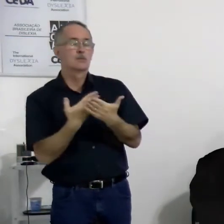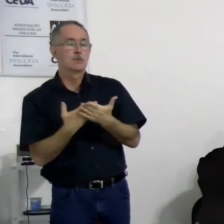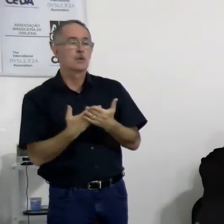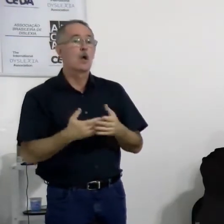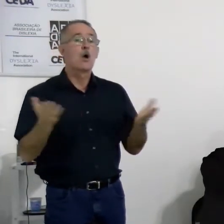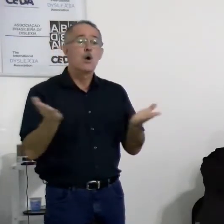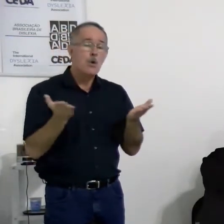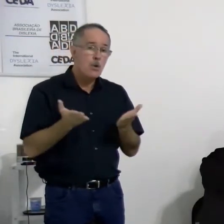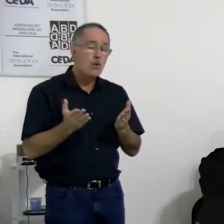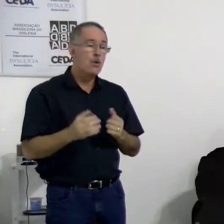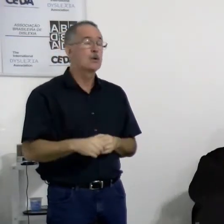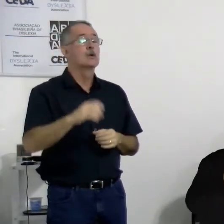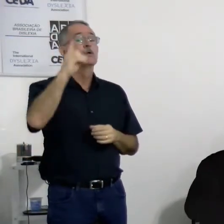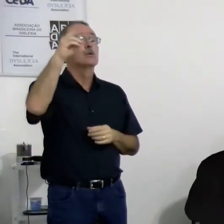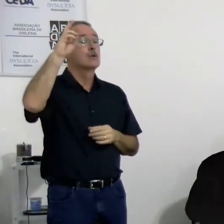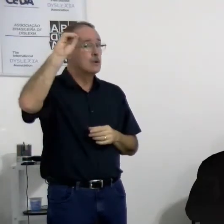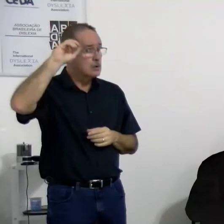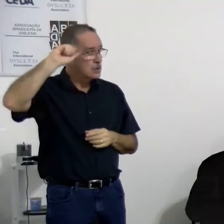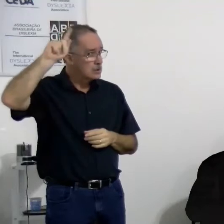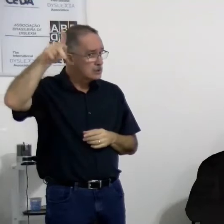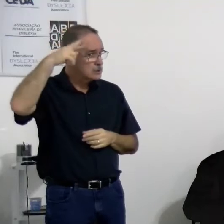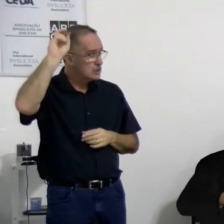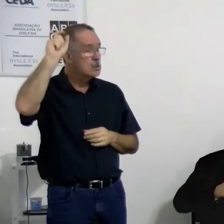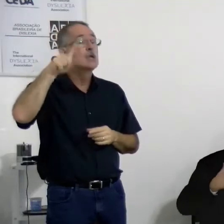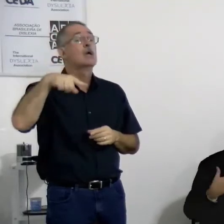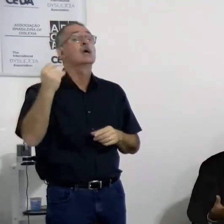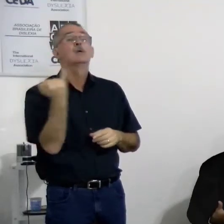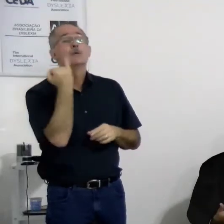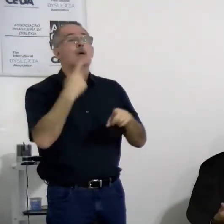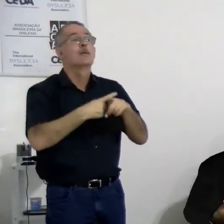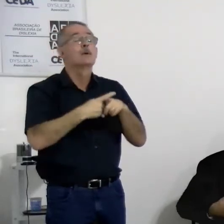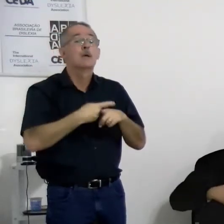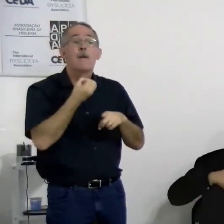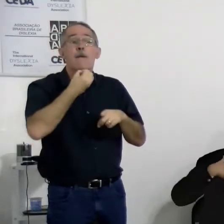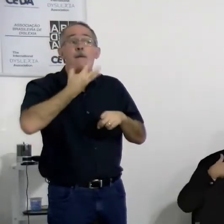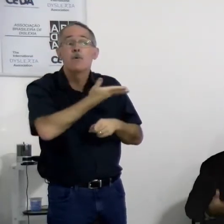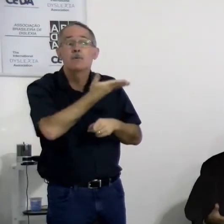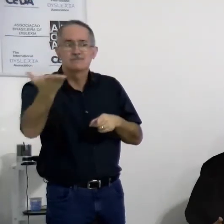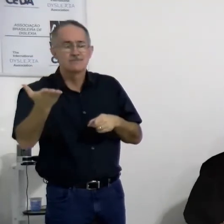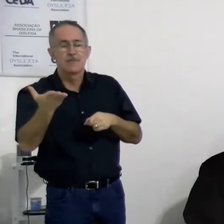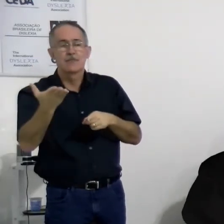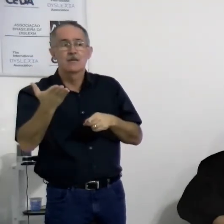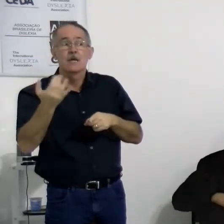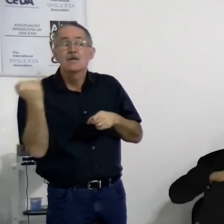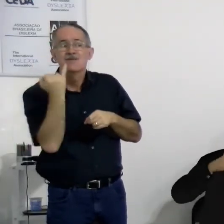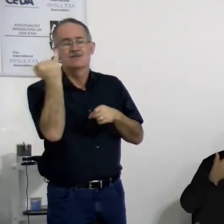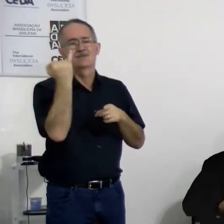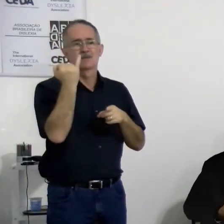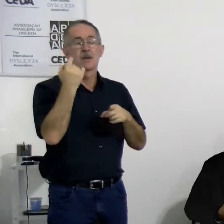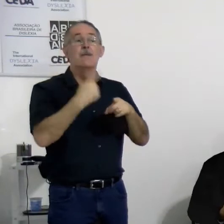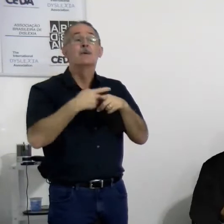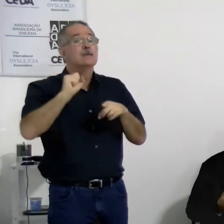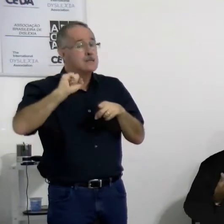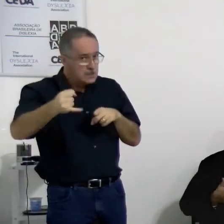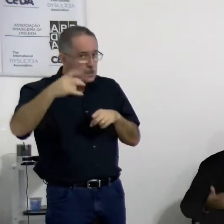Este evento, o Charles disse que é muito importante para ele que seja bom para vocês, que seja útil. Então, que as